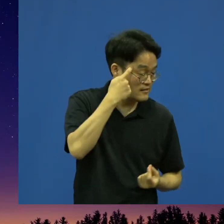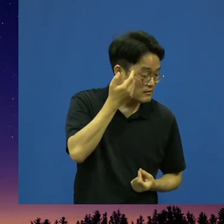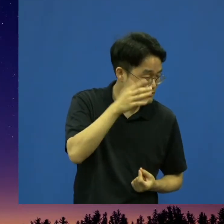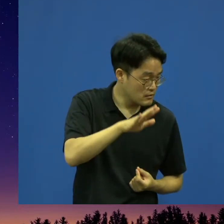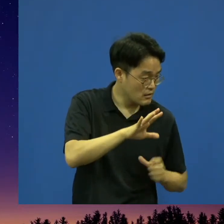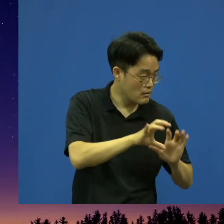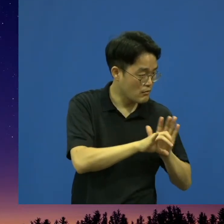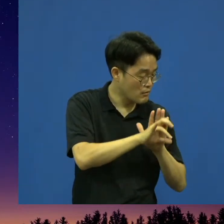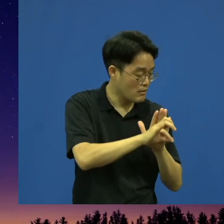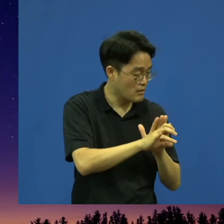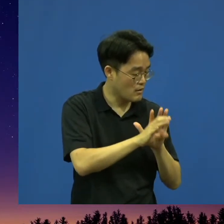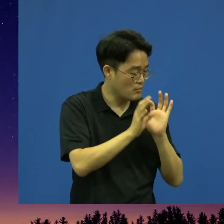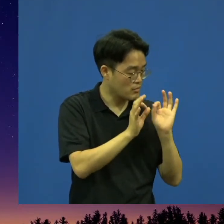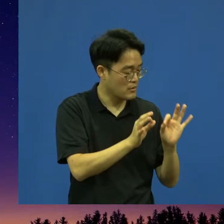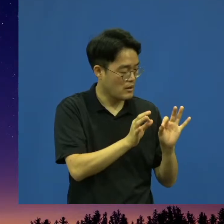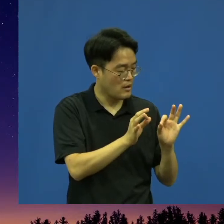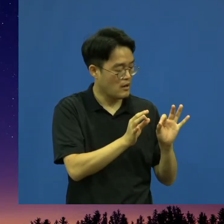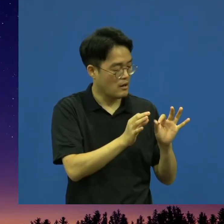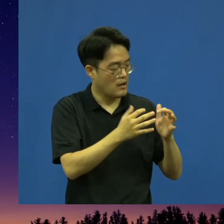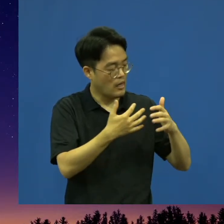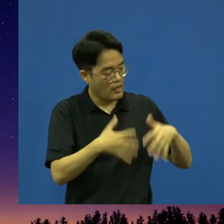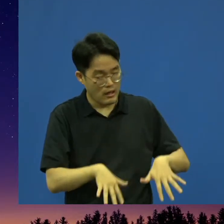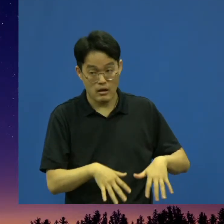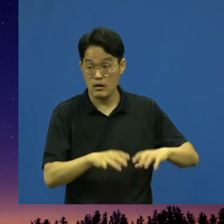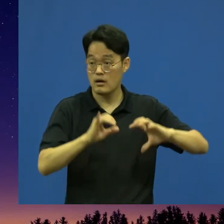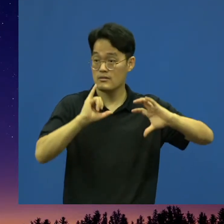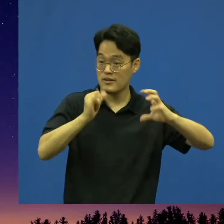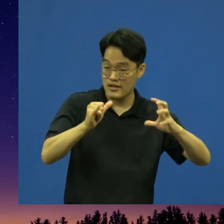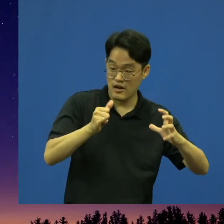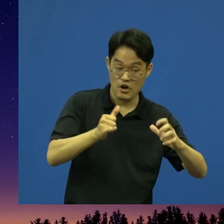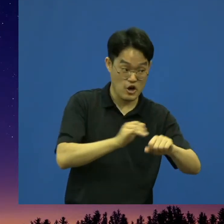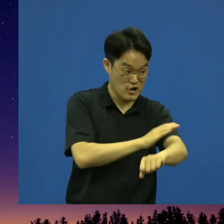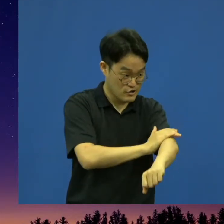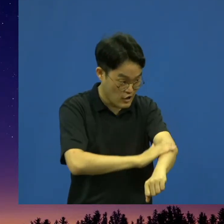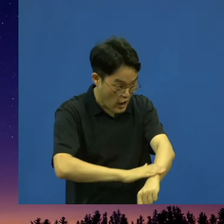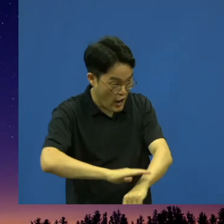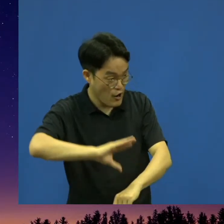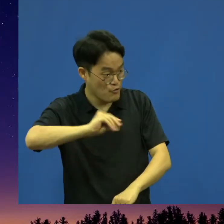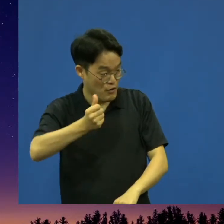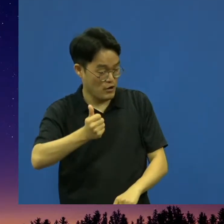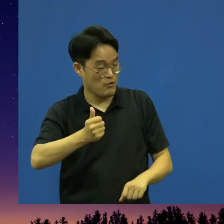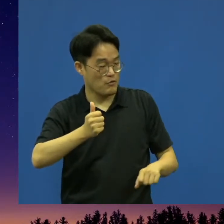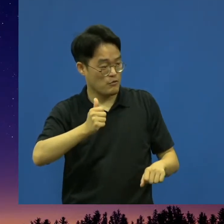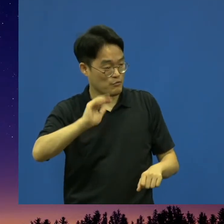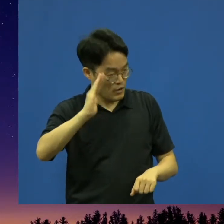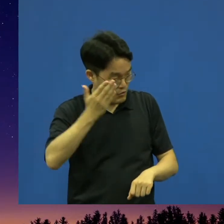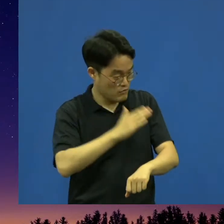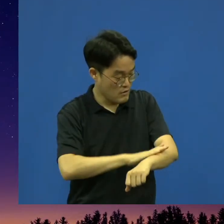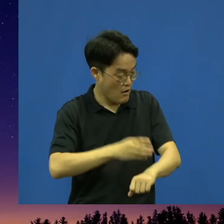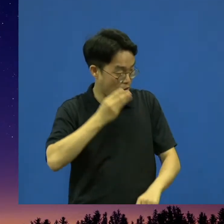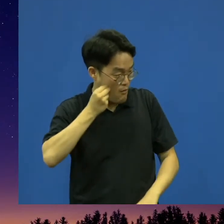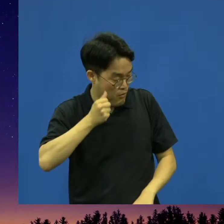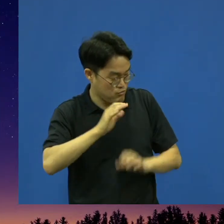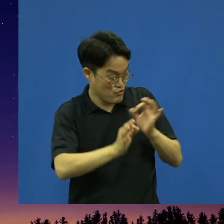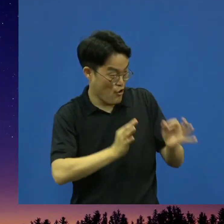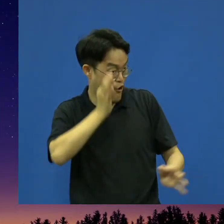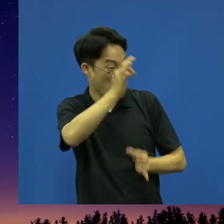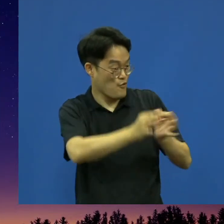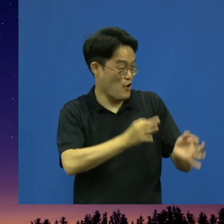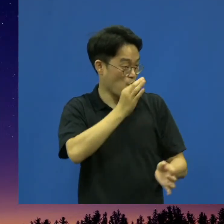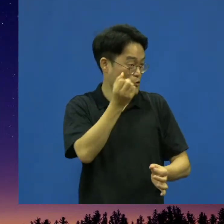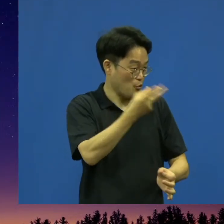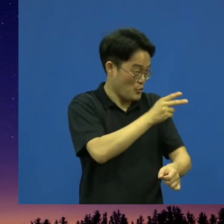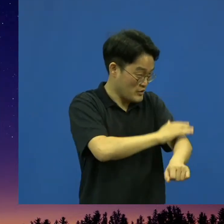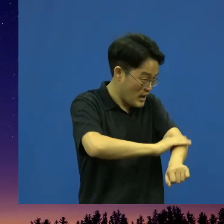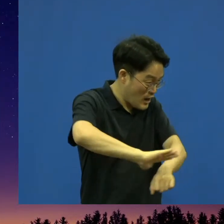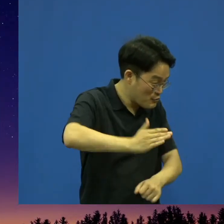세상은 이렇게 번영과 잘됨을 구가하면서 영원하고 영원하고 또 잘되고 또 잘될